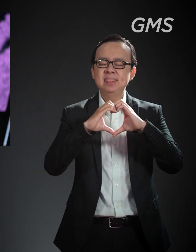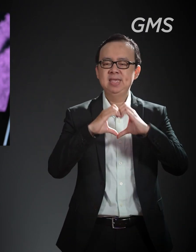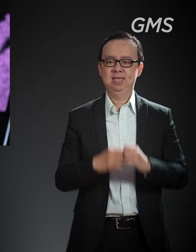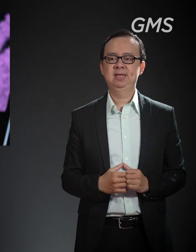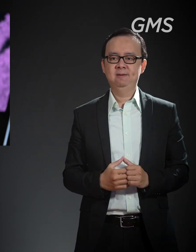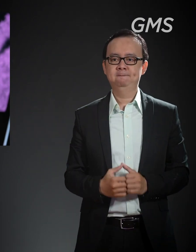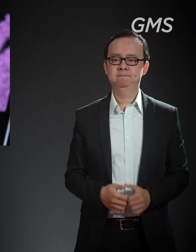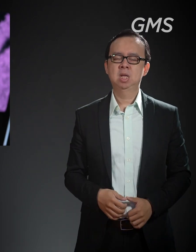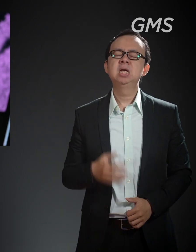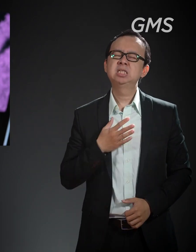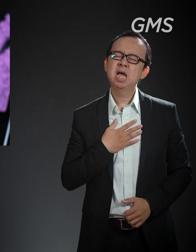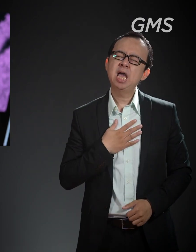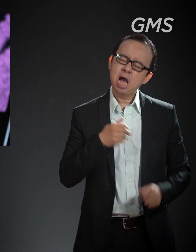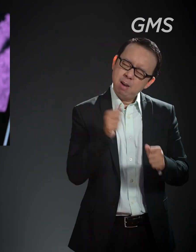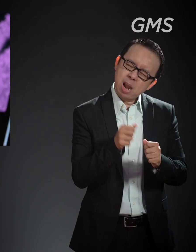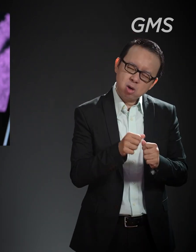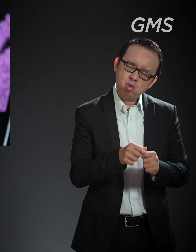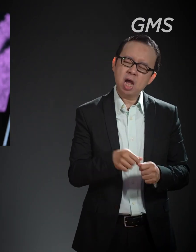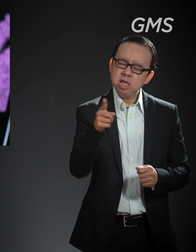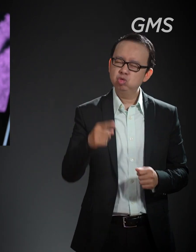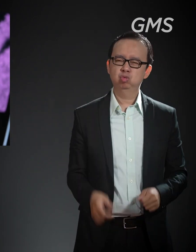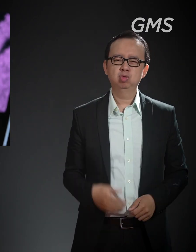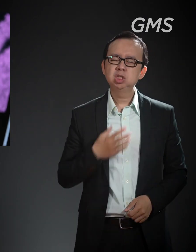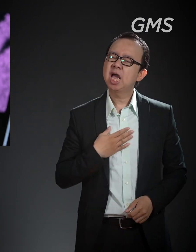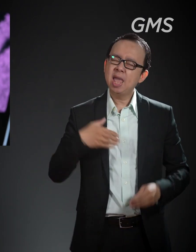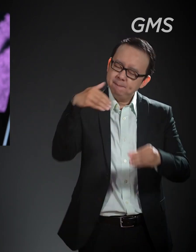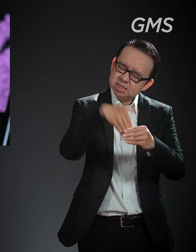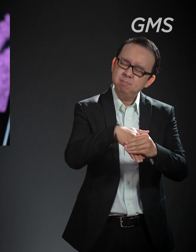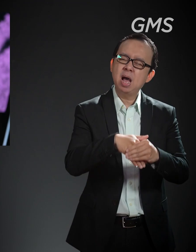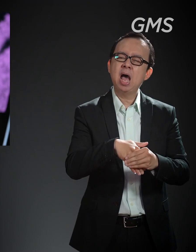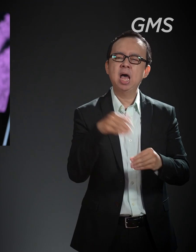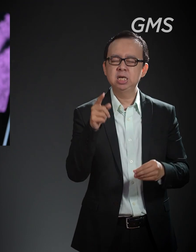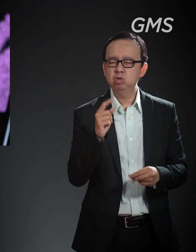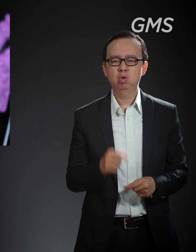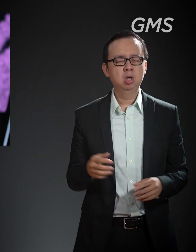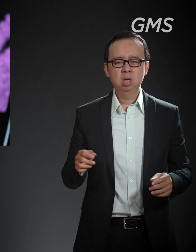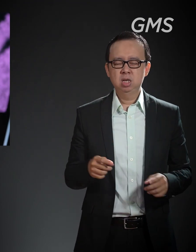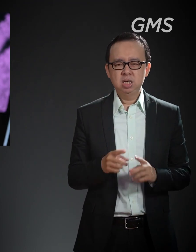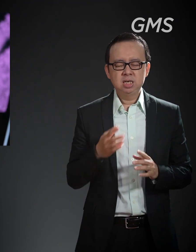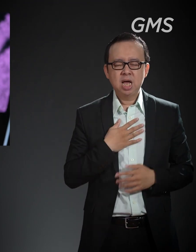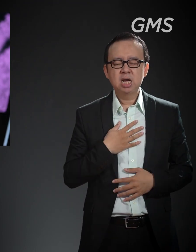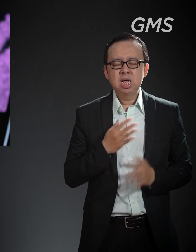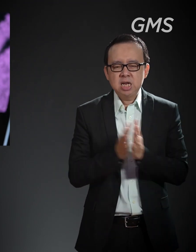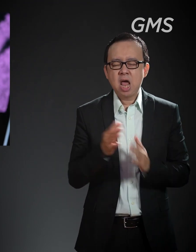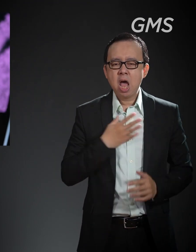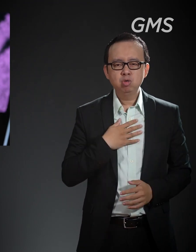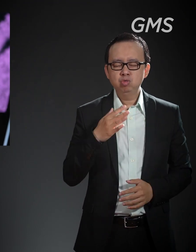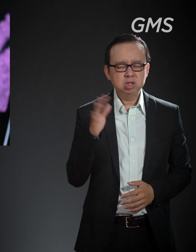Saya lakukan itu. Saya tidak pernah main perintah. Saya lakukan saja dan itu akan menjadi inspirasi buat orang